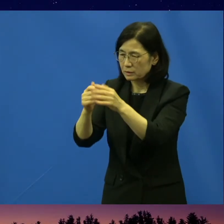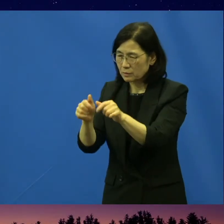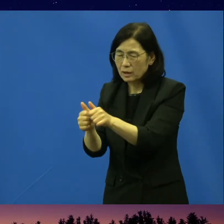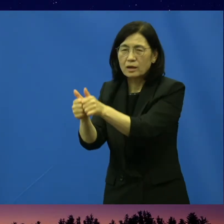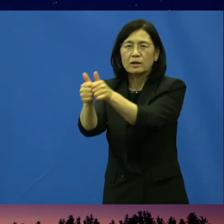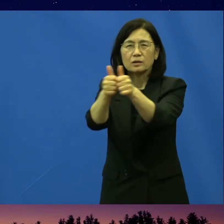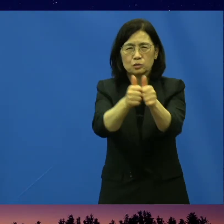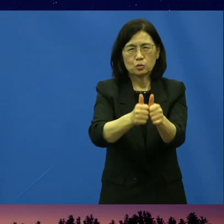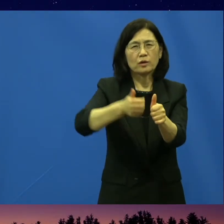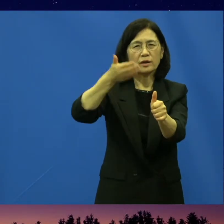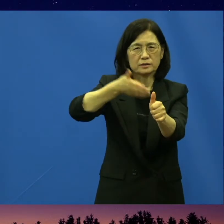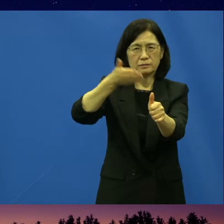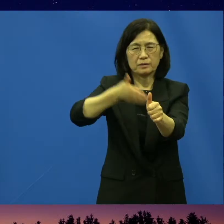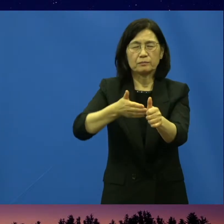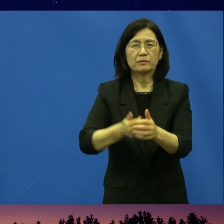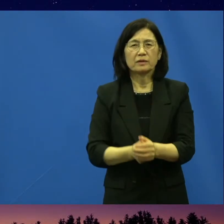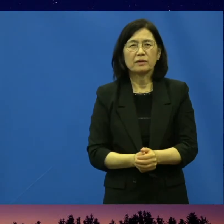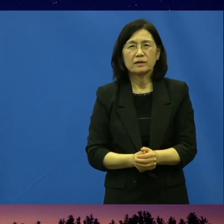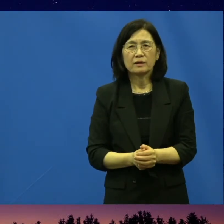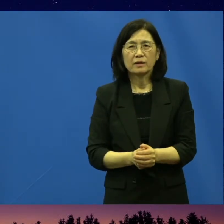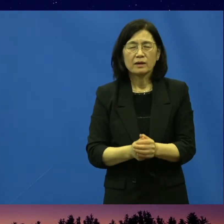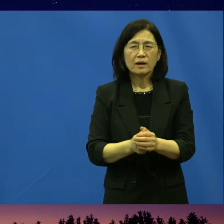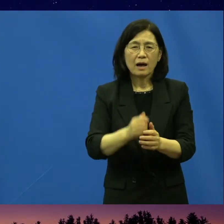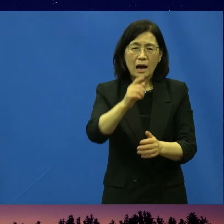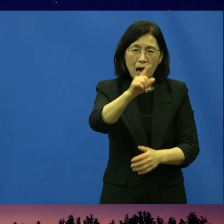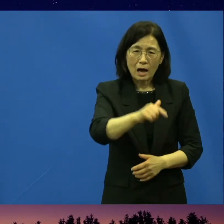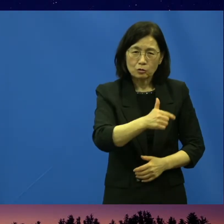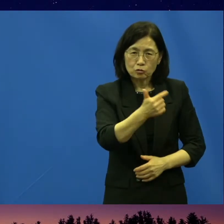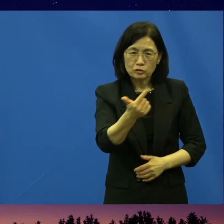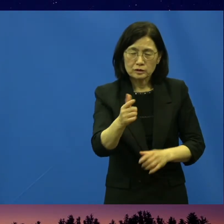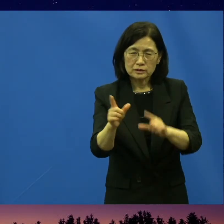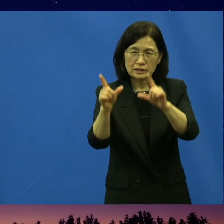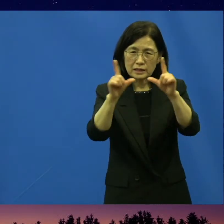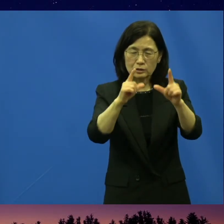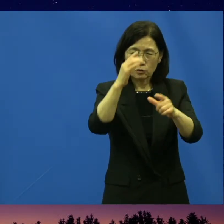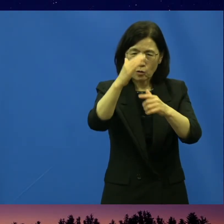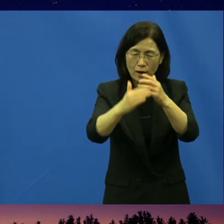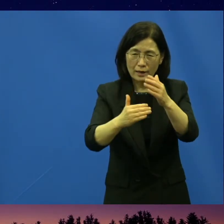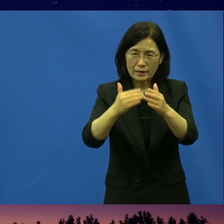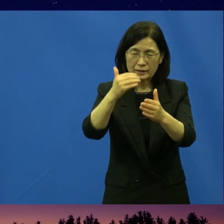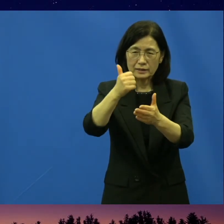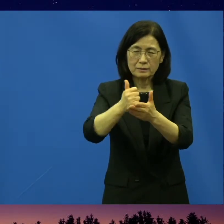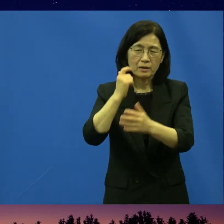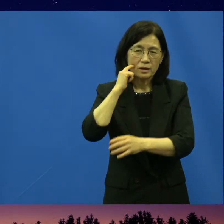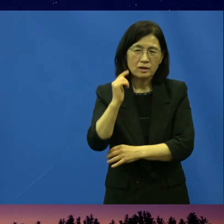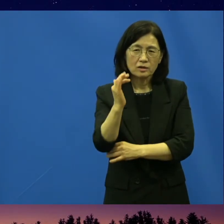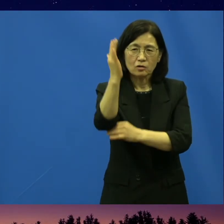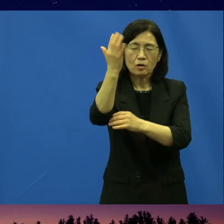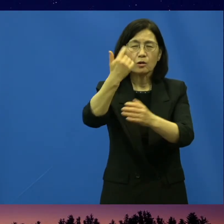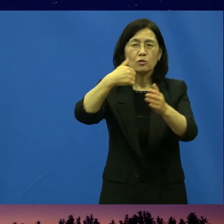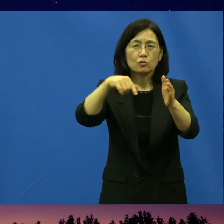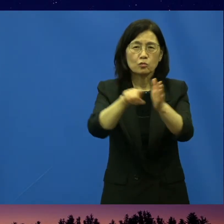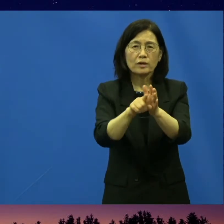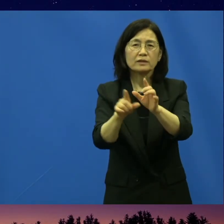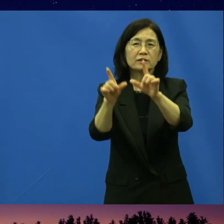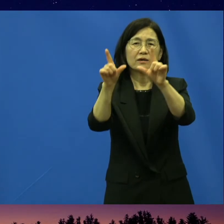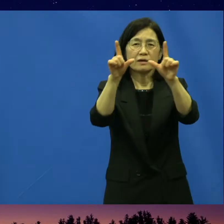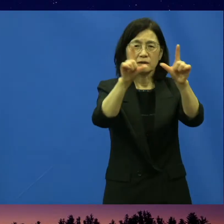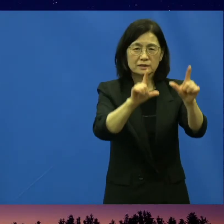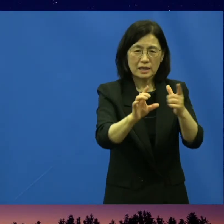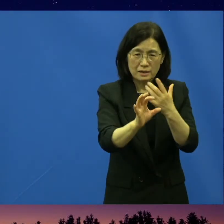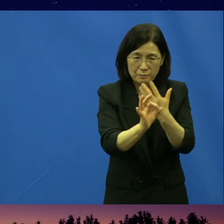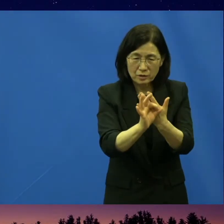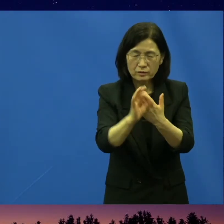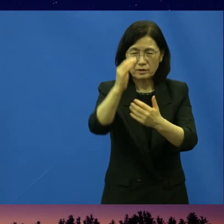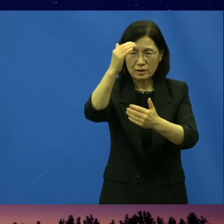하루를 살아도 하나님의 영광을 위해 살아가면 그 구원의 목적을 놓치지 않고 살아간다면